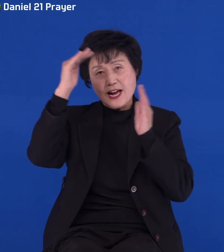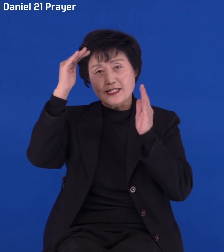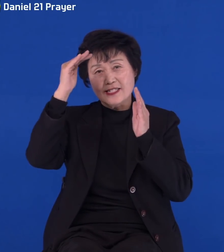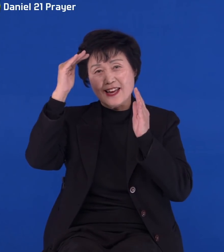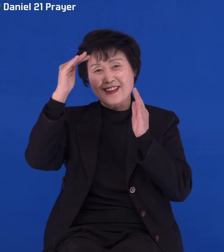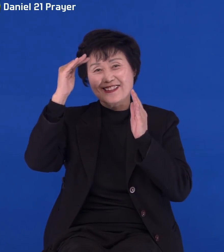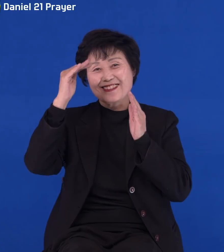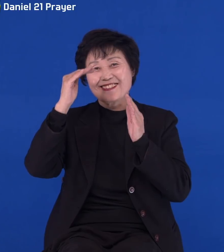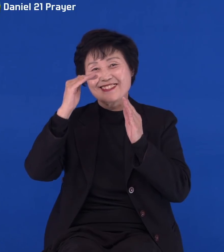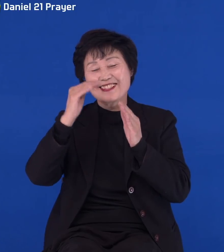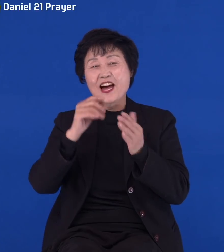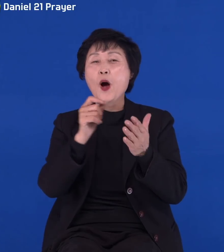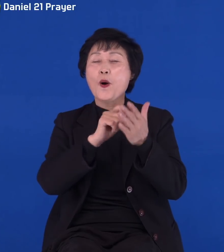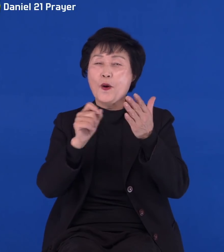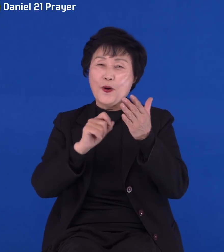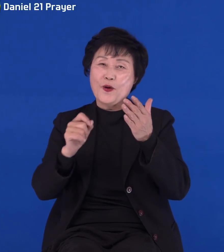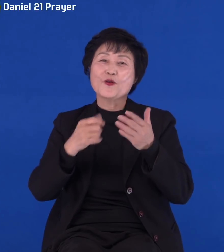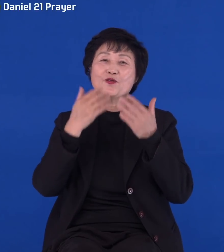찾아보세요.